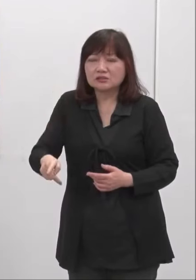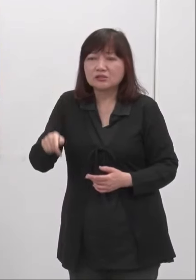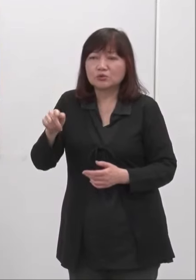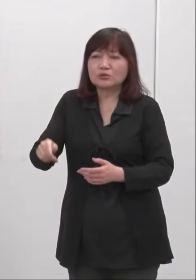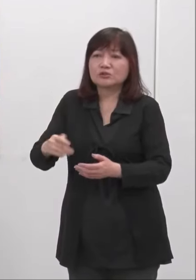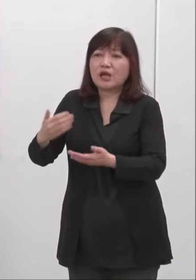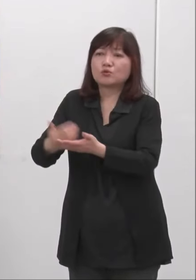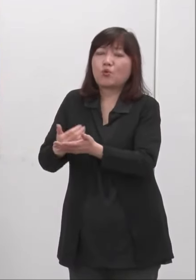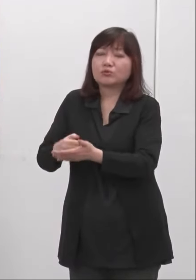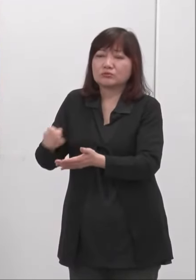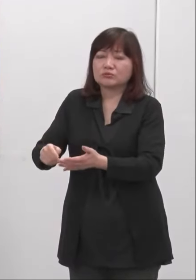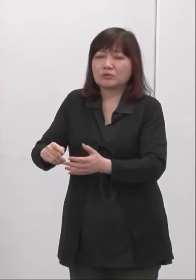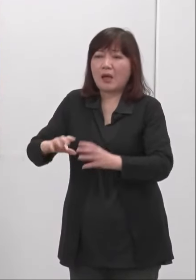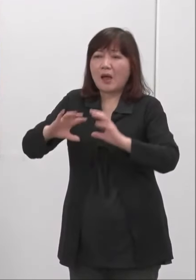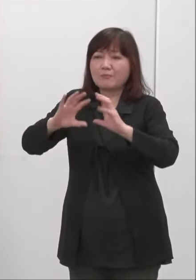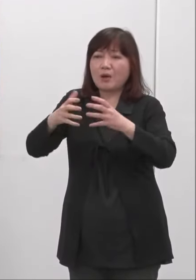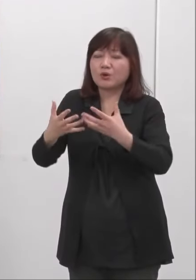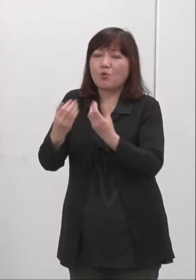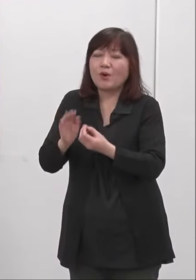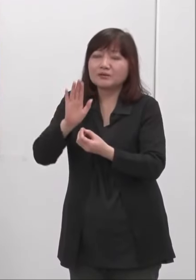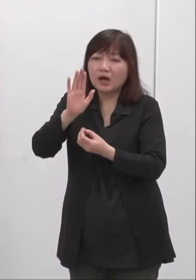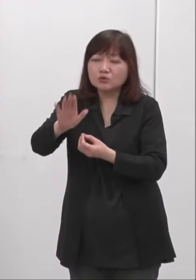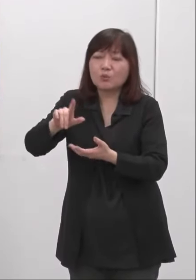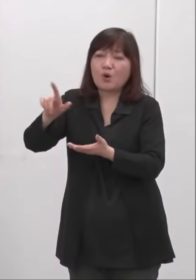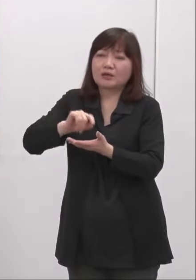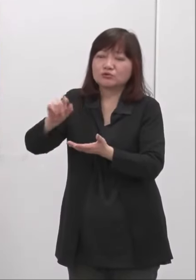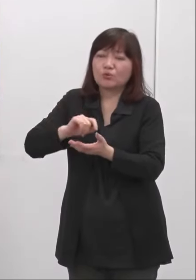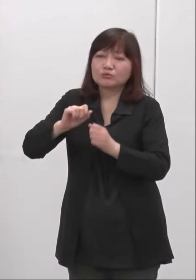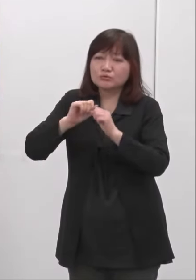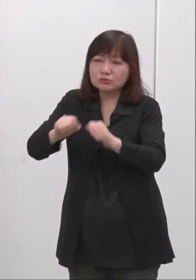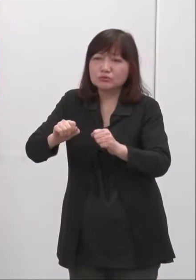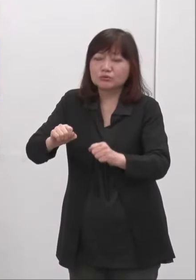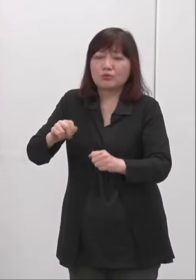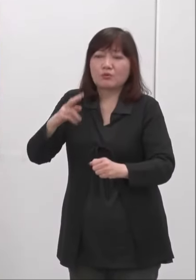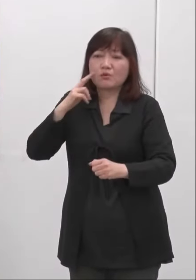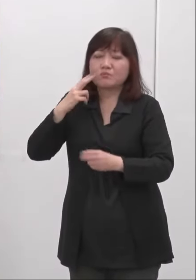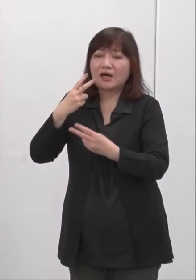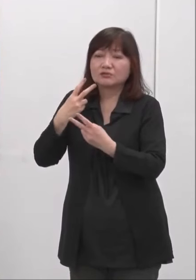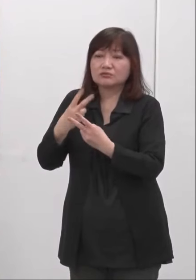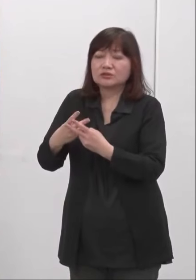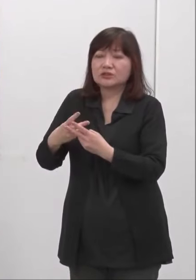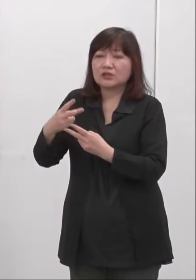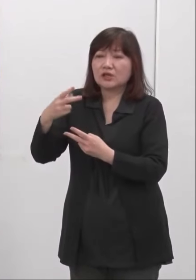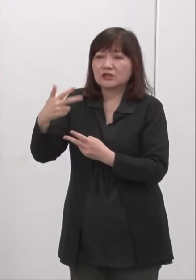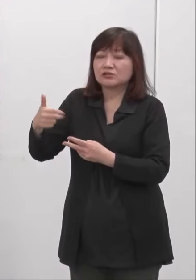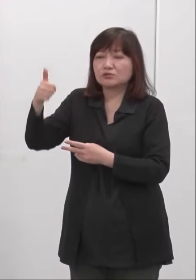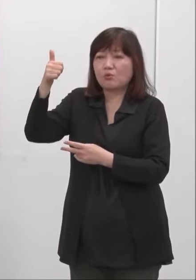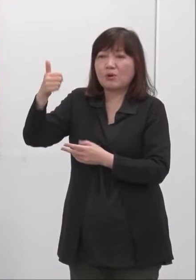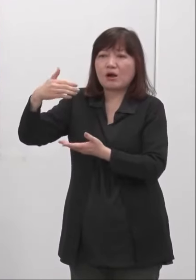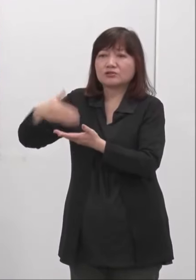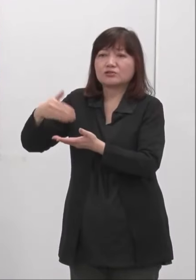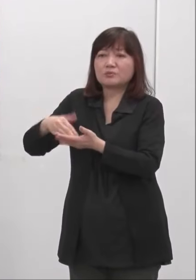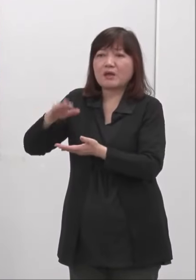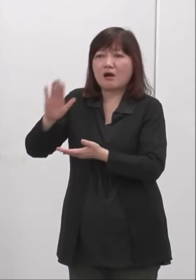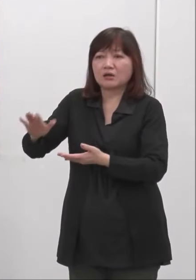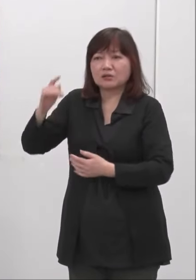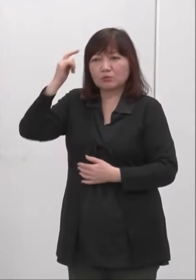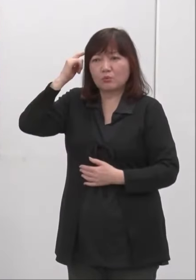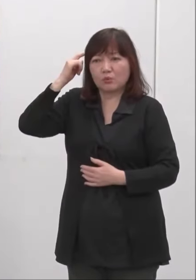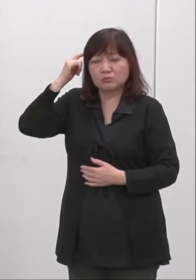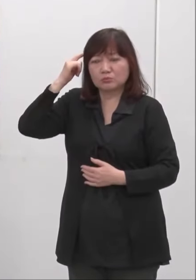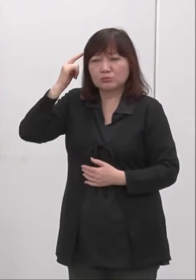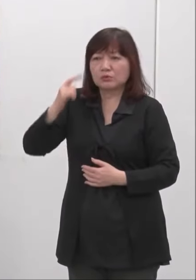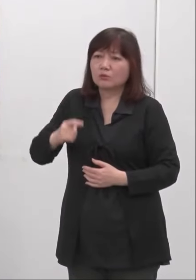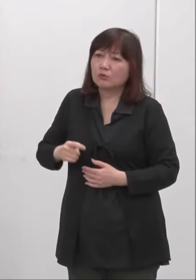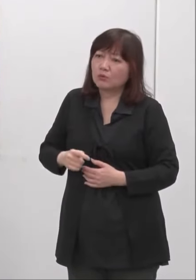万博をも活用していくということを、うん、松井市長の考えとして、説明されていたと思うんですけども、うん、ここは